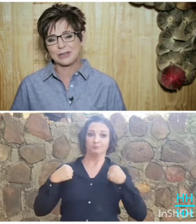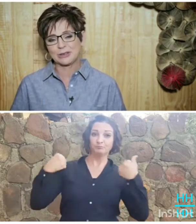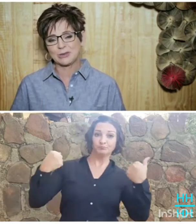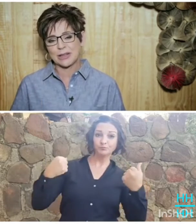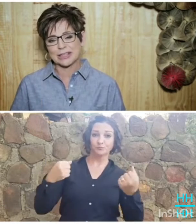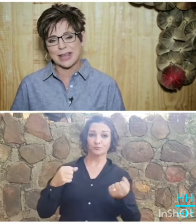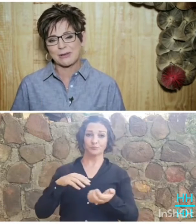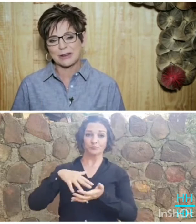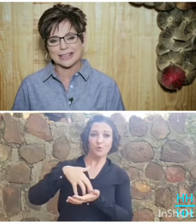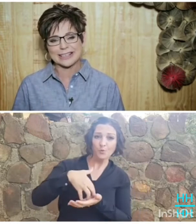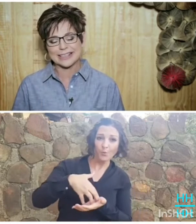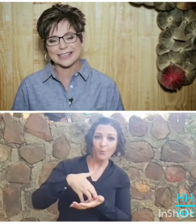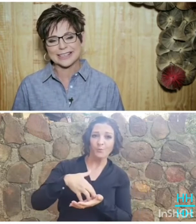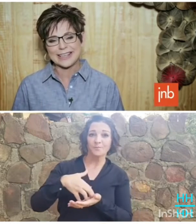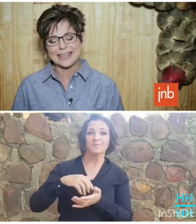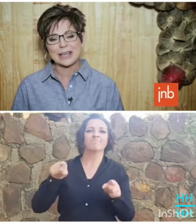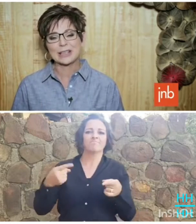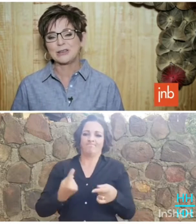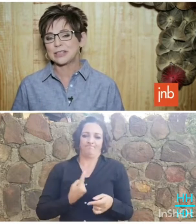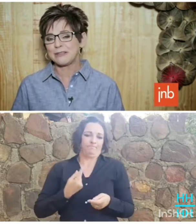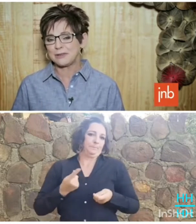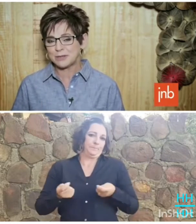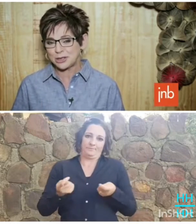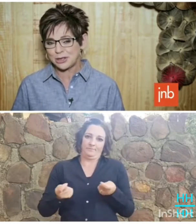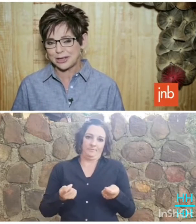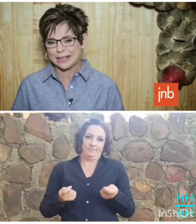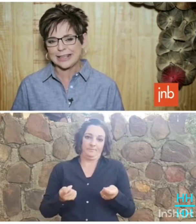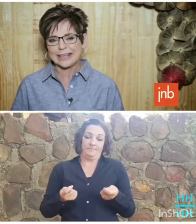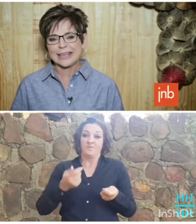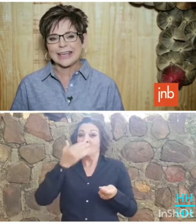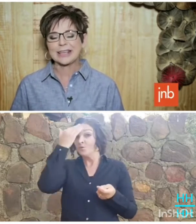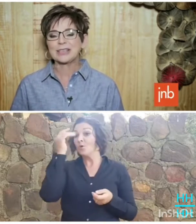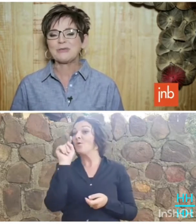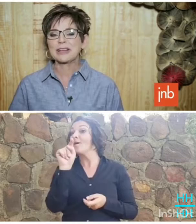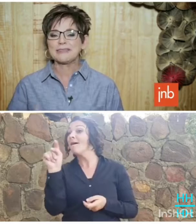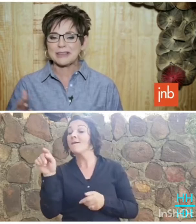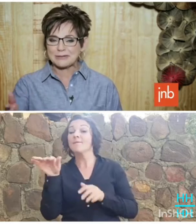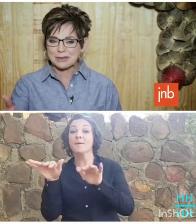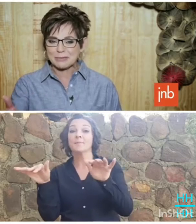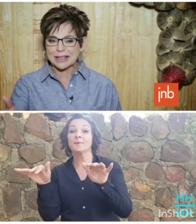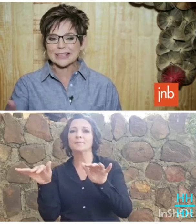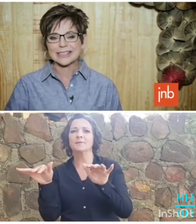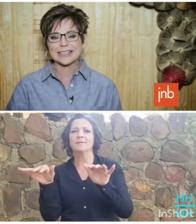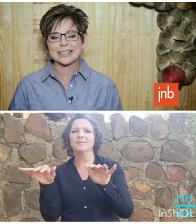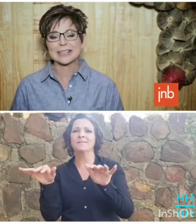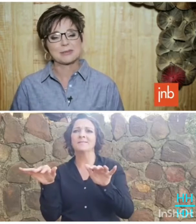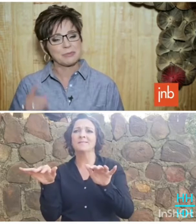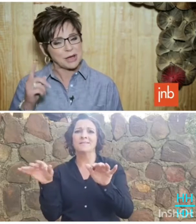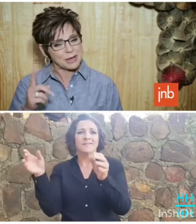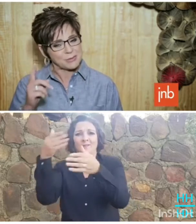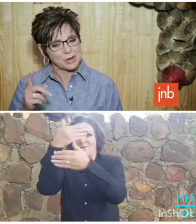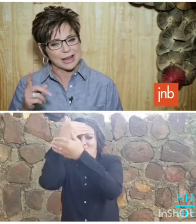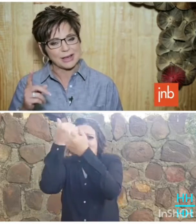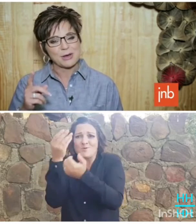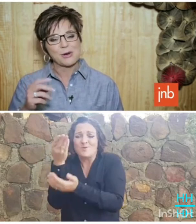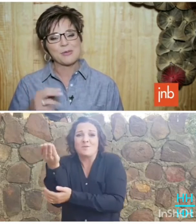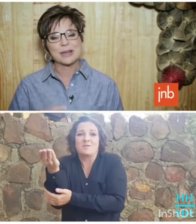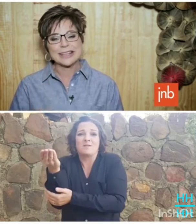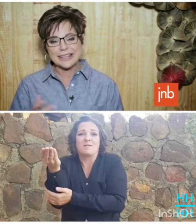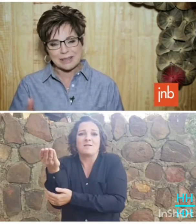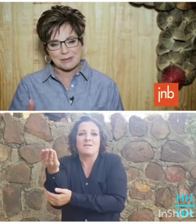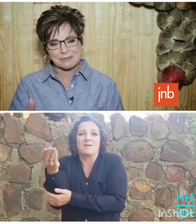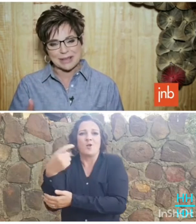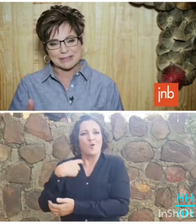nie, en wat jou swak en sterk kwaliteite is nie, kan jy self nie bestuur nie. En as jy ook nie weet wie iemand anders is nie, is dit baie moeilik